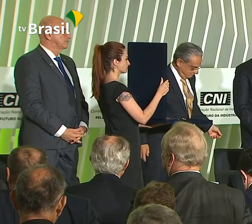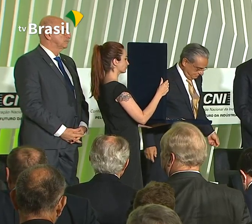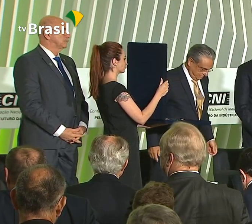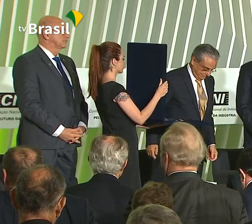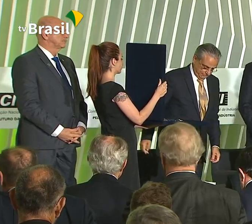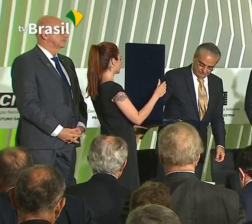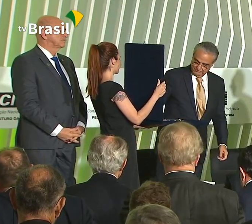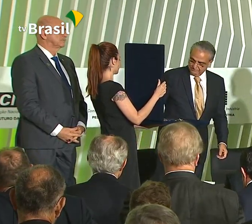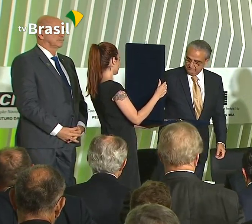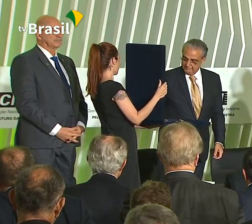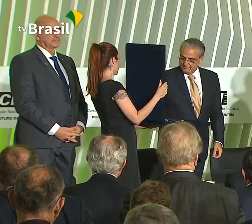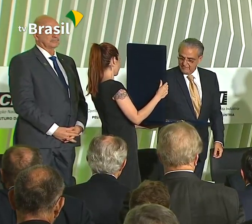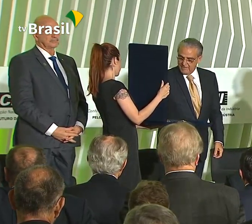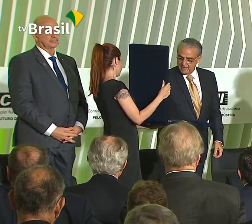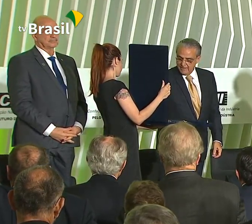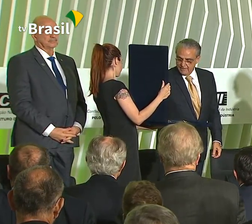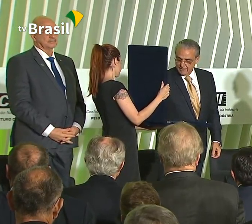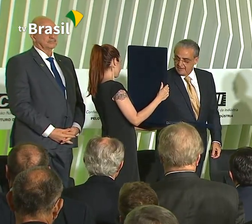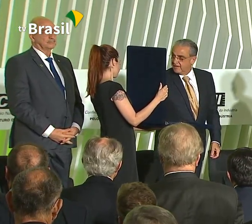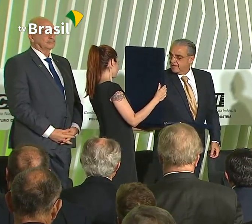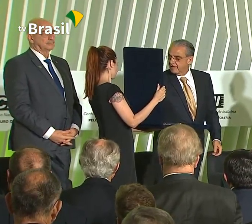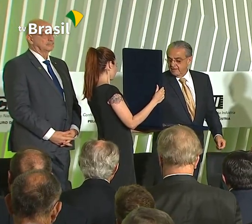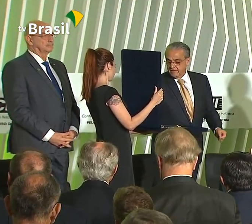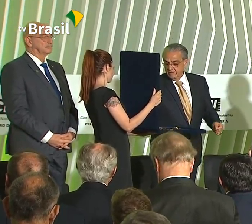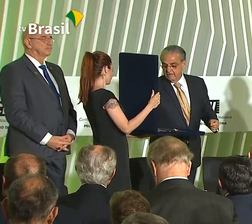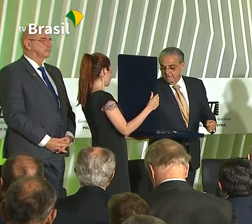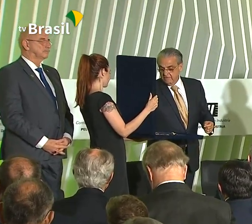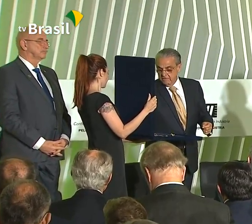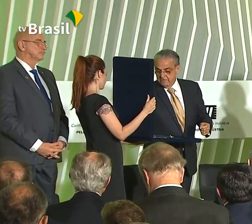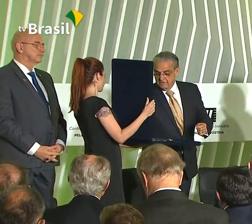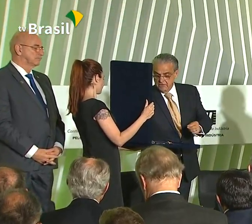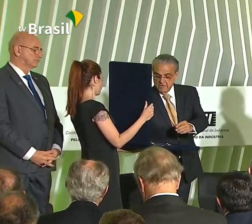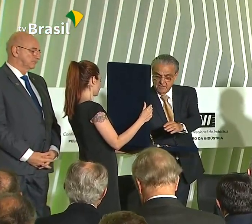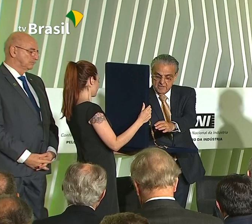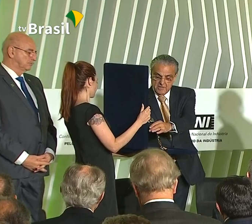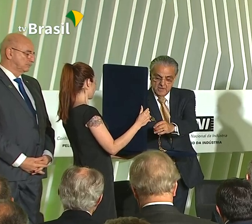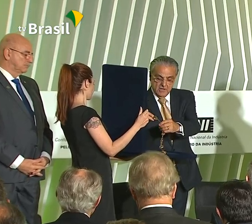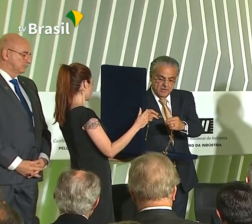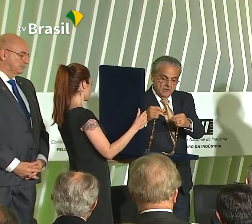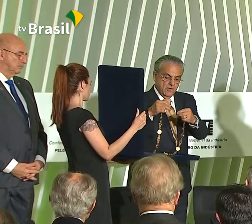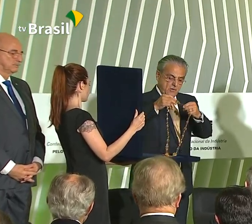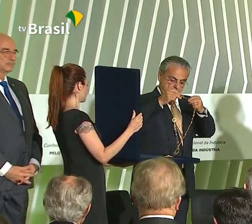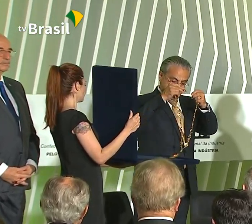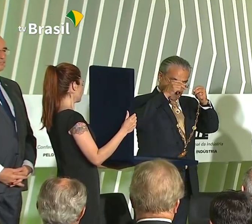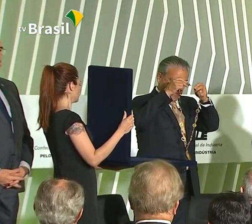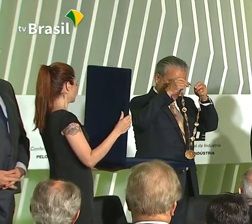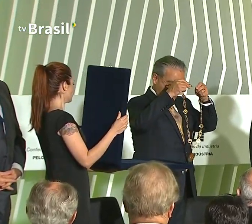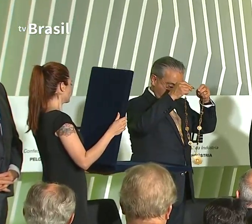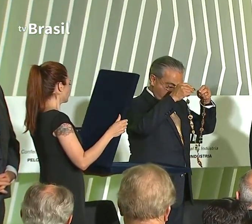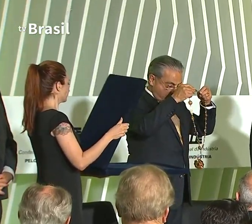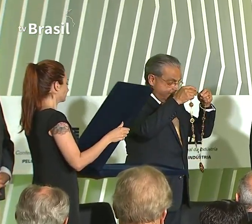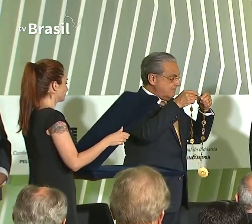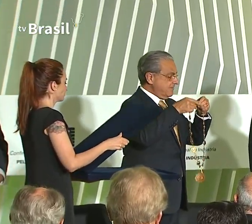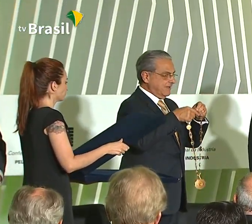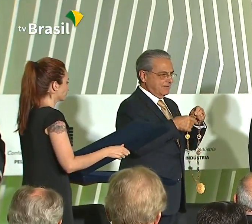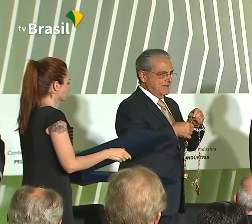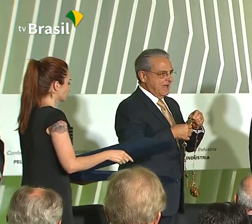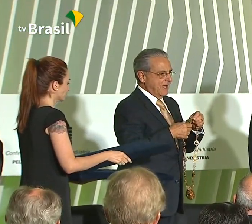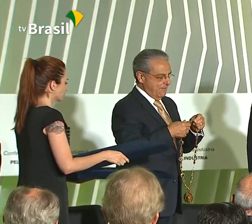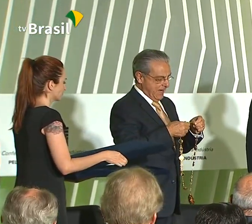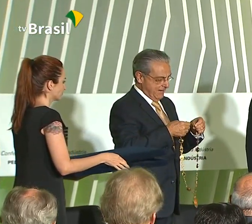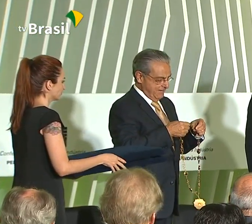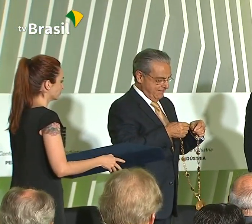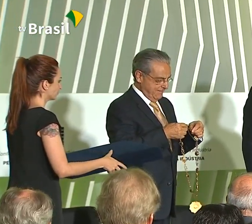presidente da cna e grão mestre da ordem robson braga de andrade eo chanceler da ordem amaro